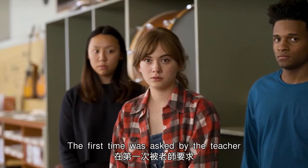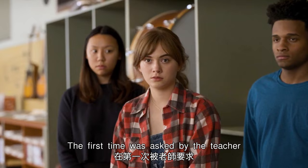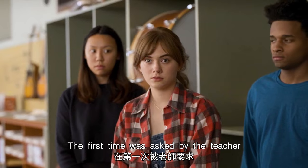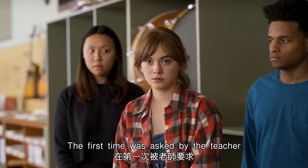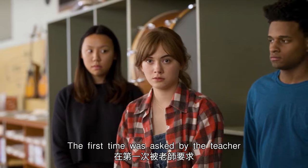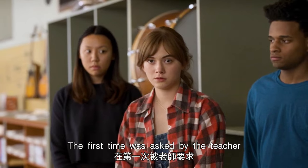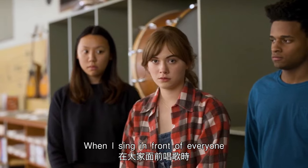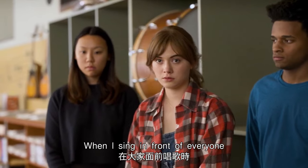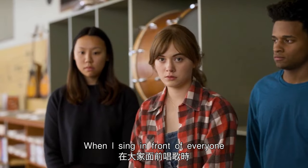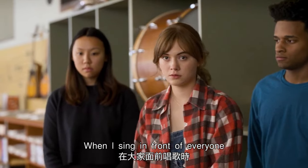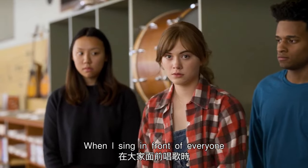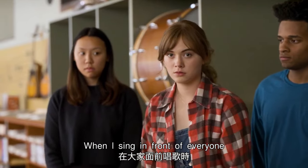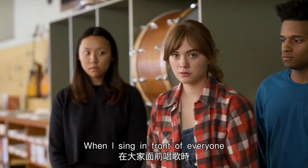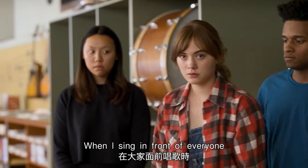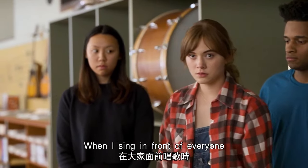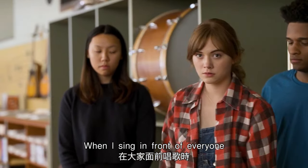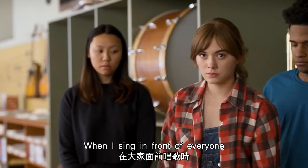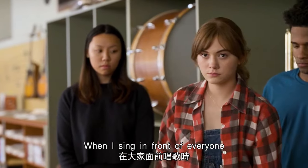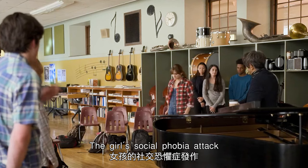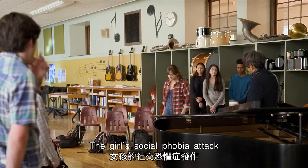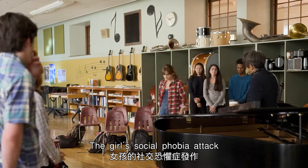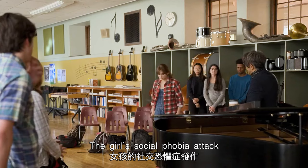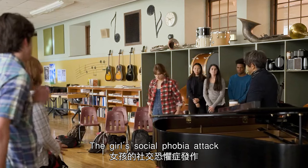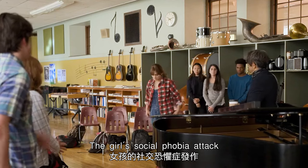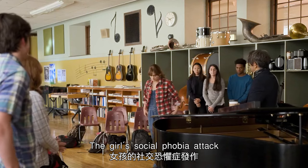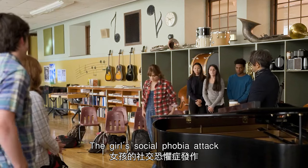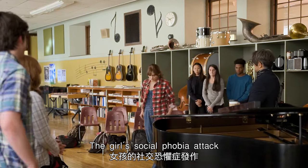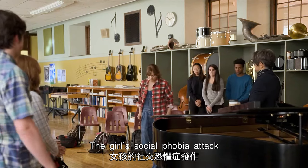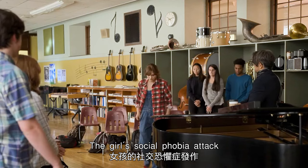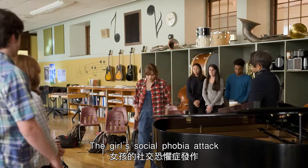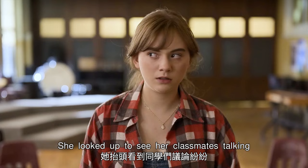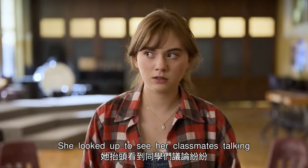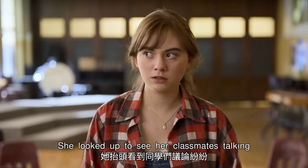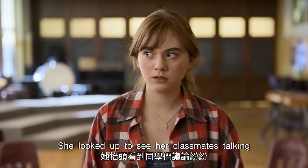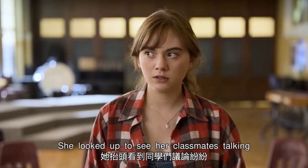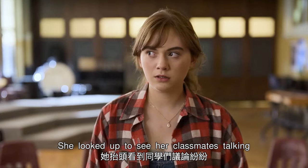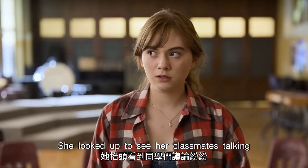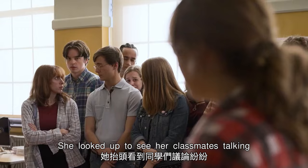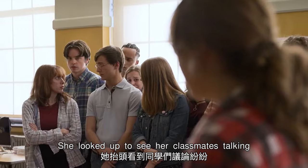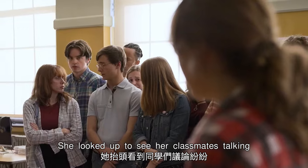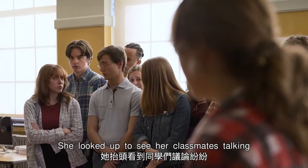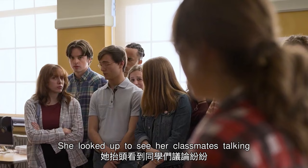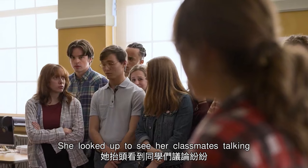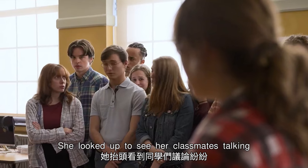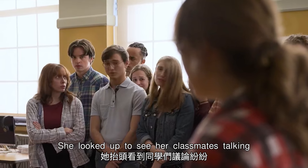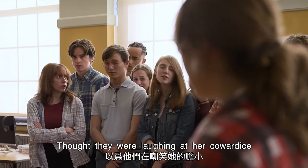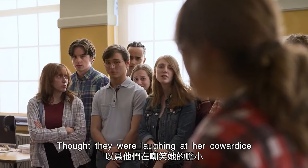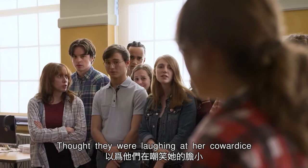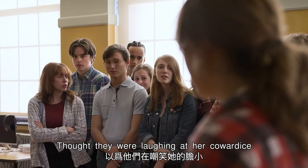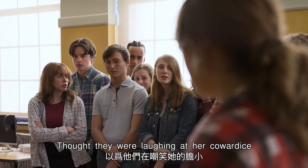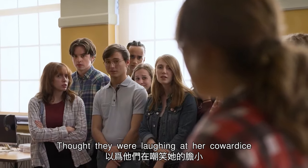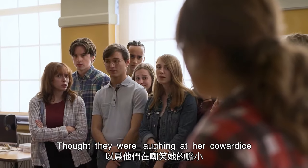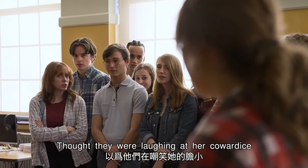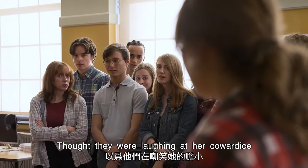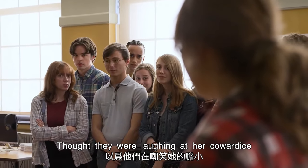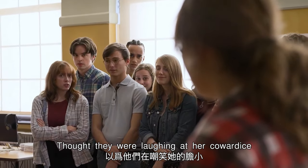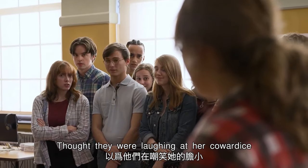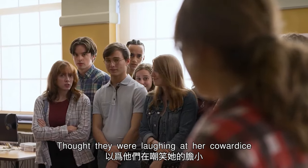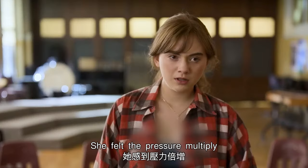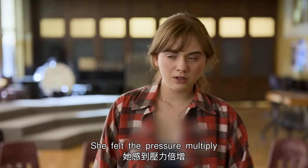老师要求在大家面前唱歌时女孩的社交恐惧症发作她抬头看到同学们议论纷纷以为他们在嘲笑她的胆小她